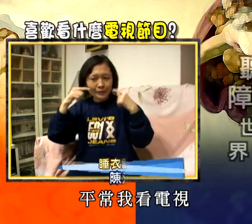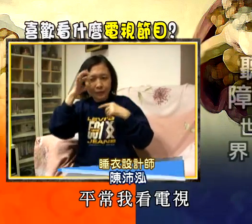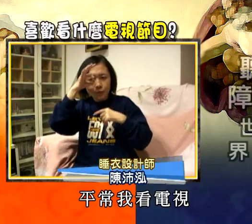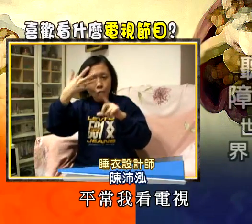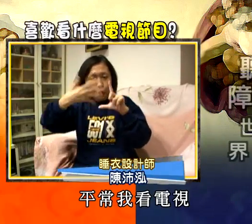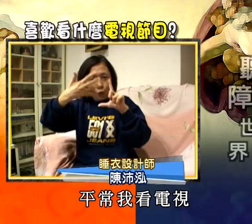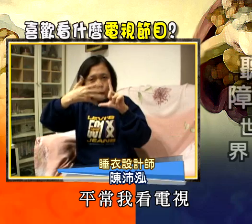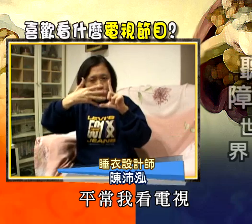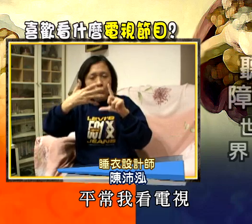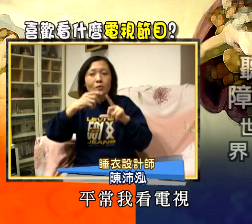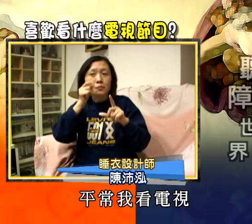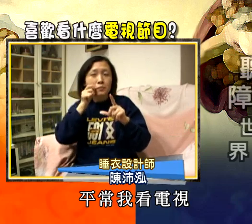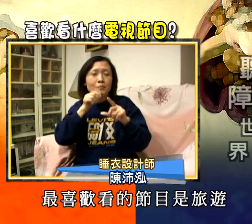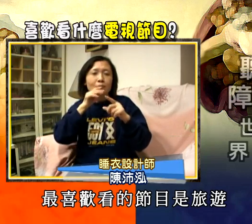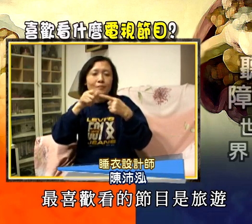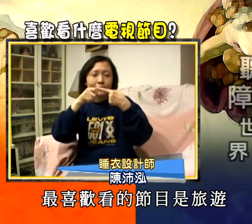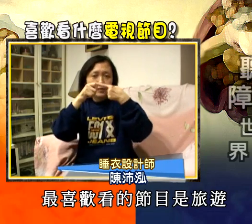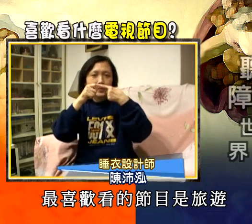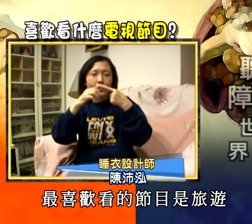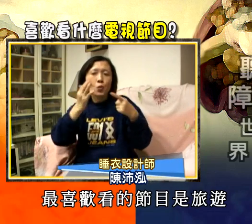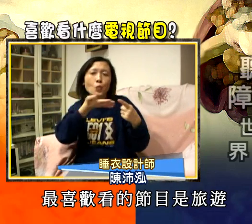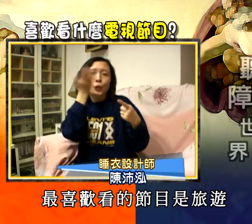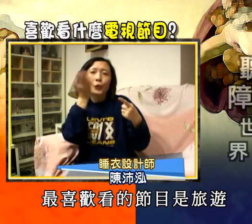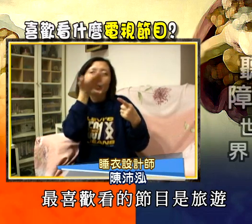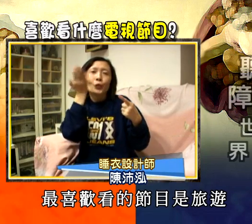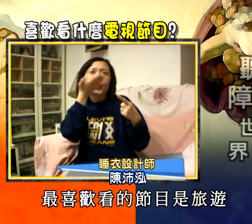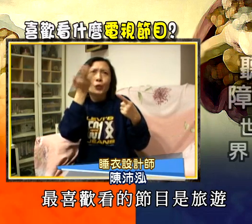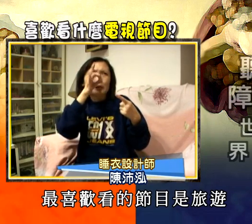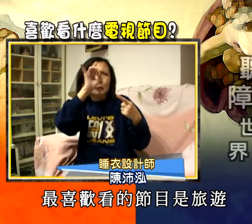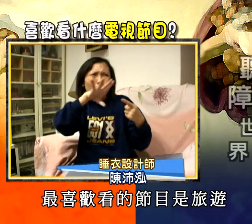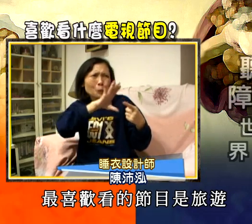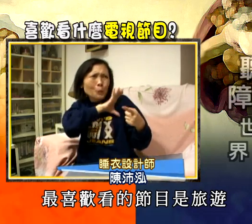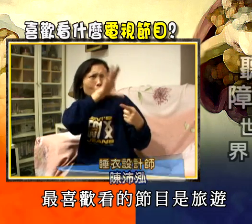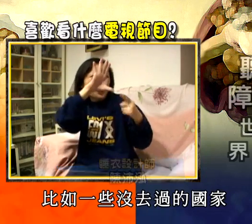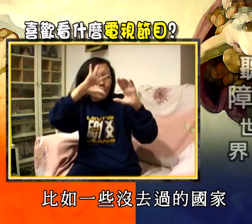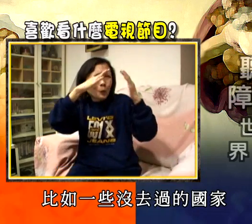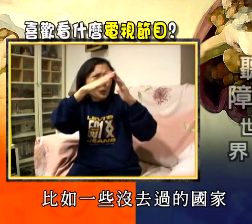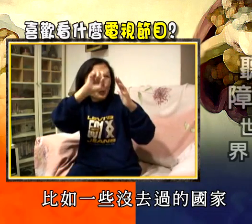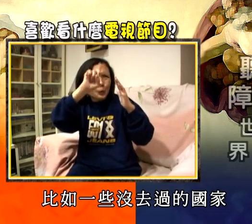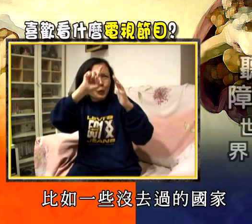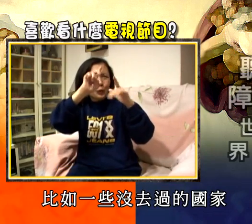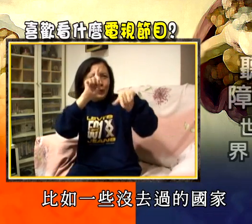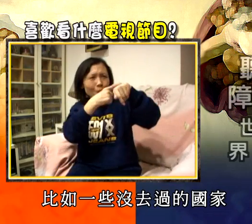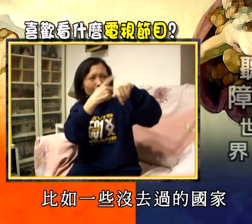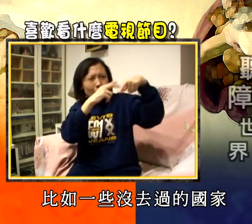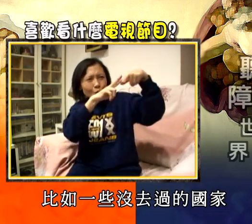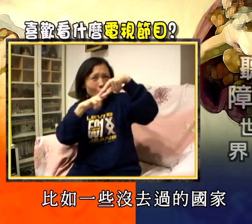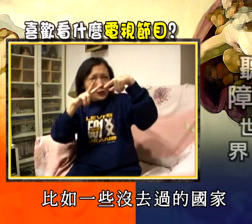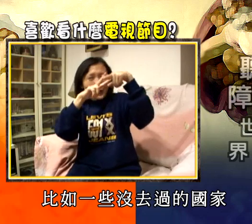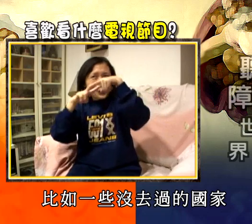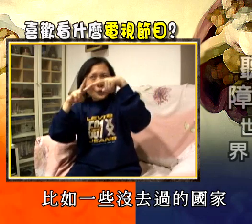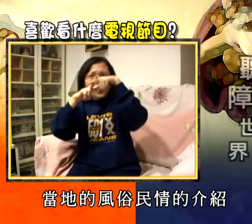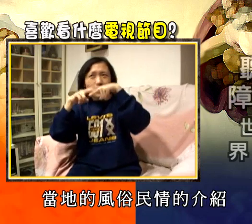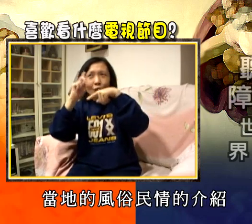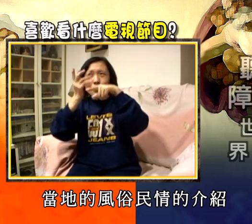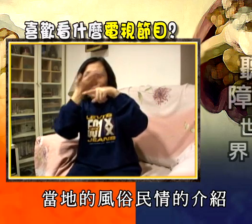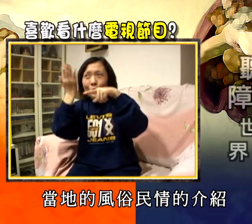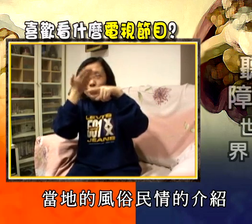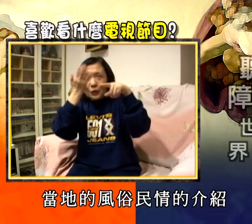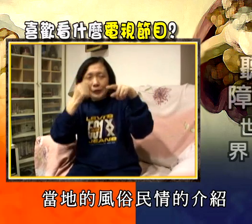常我看电视最喜欢看的节目是旅游，比如一些没去过的国家，当地的风俗民情的